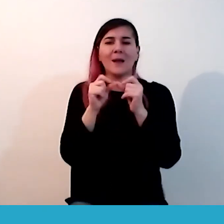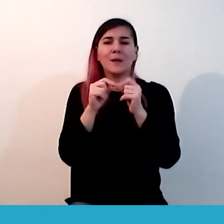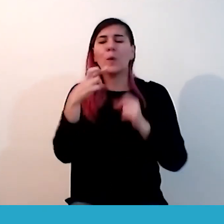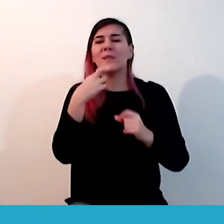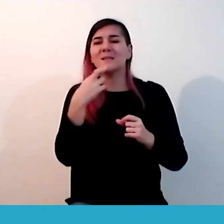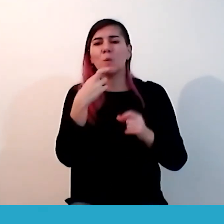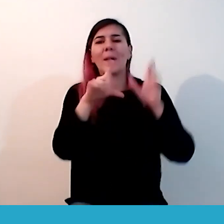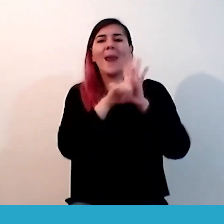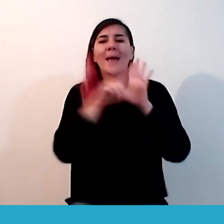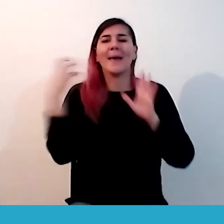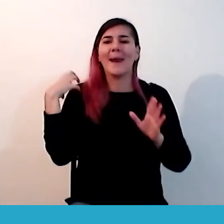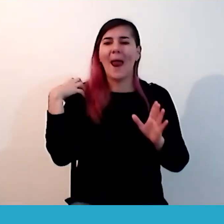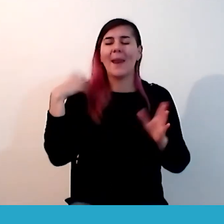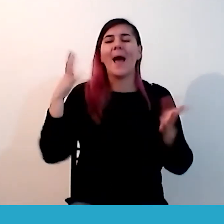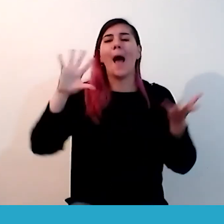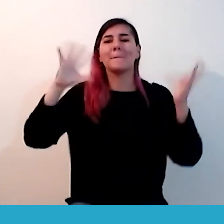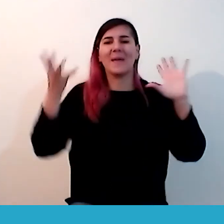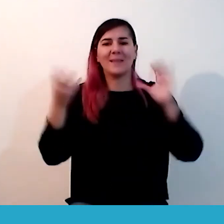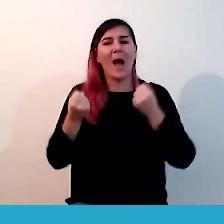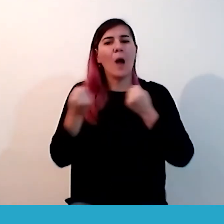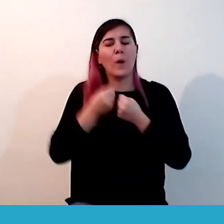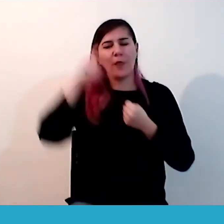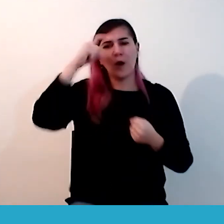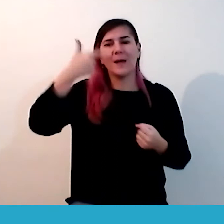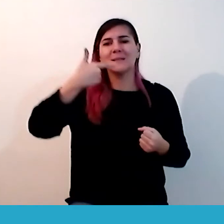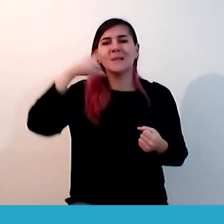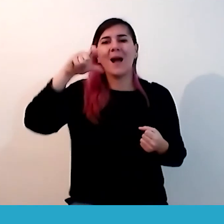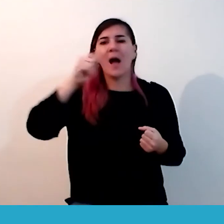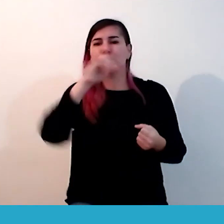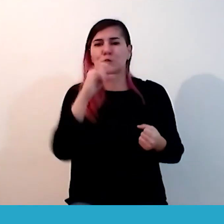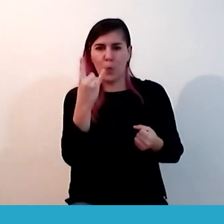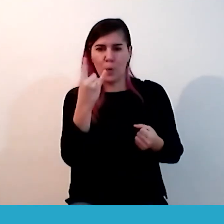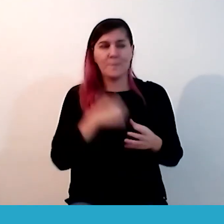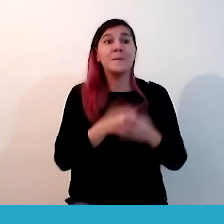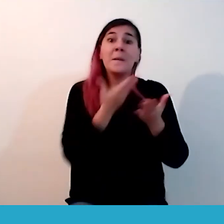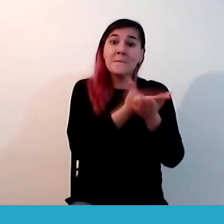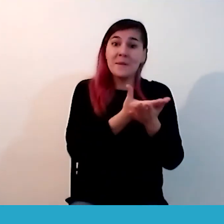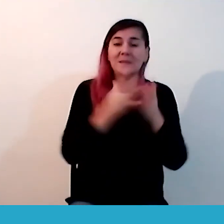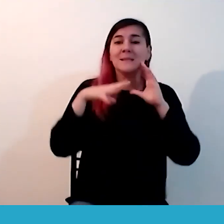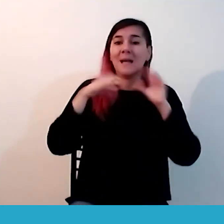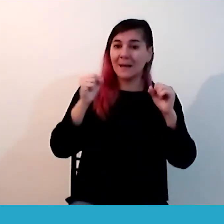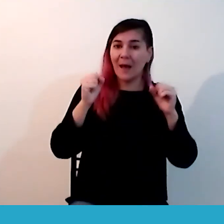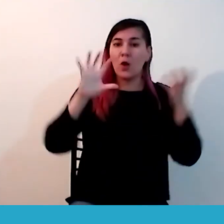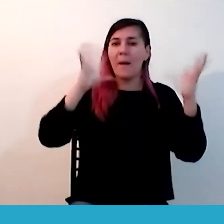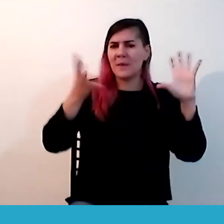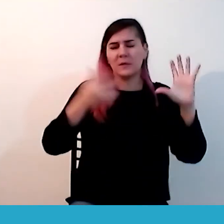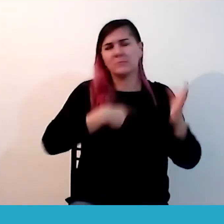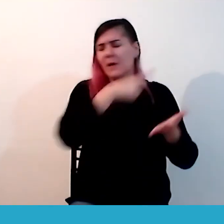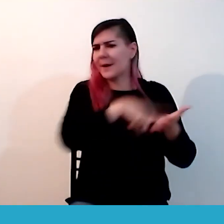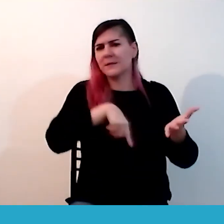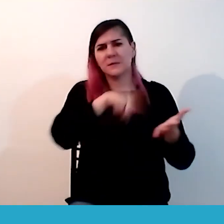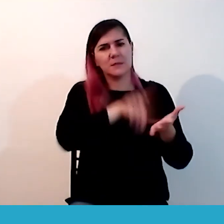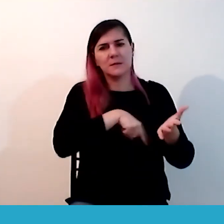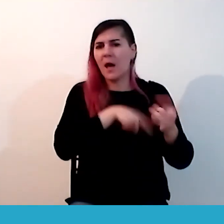General del Ambiente y el Acuerdo de Escazú. Solicita asimismo al secretario de Ambiente proceda a rechazar el estudio de impacto ambiental de conformidad con el